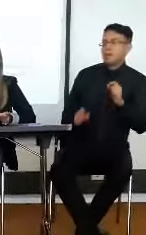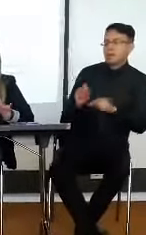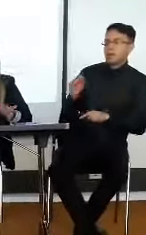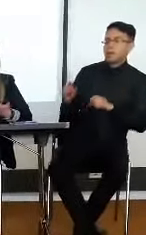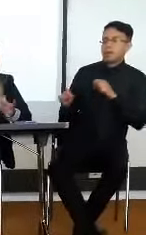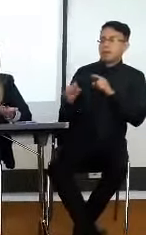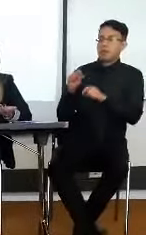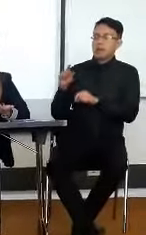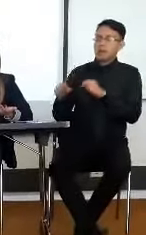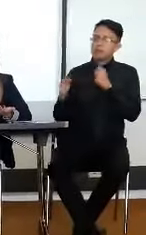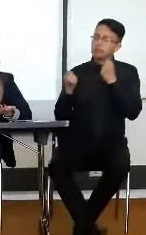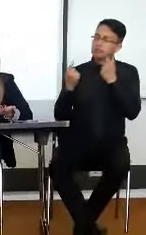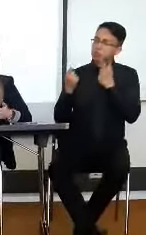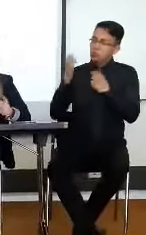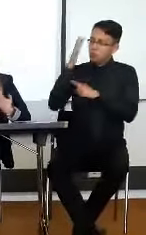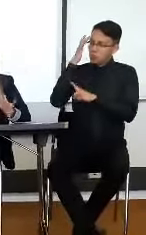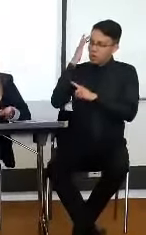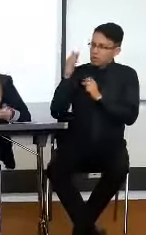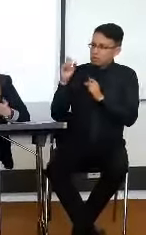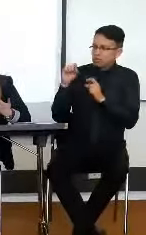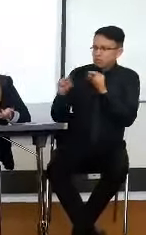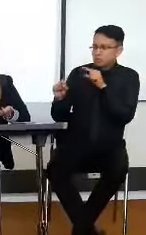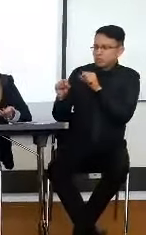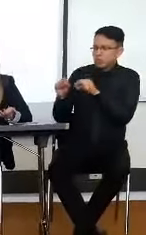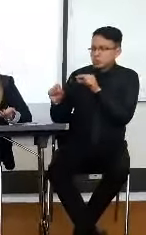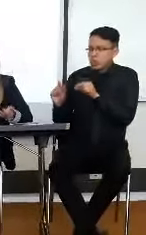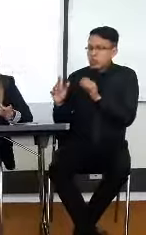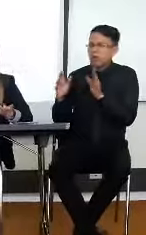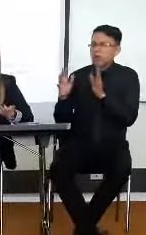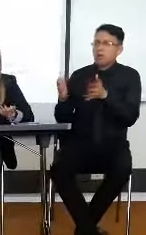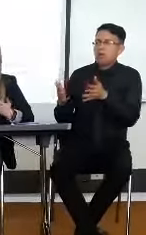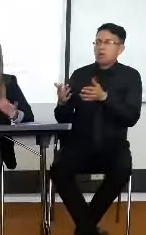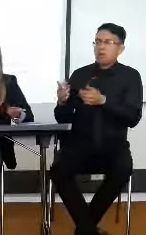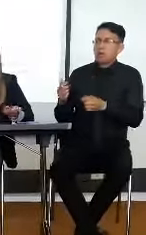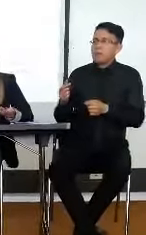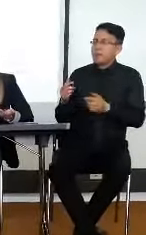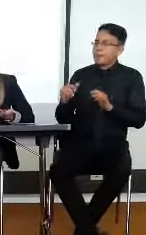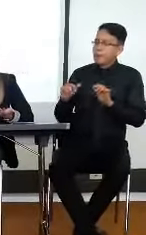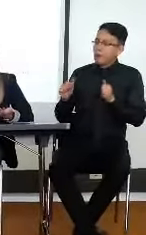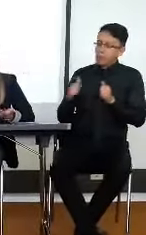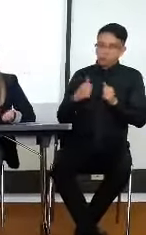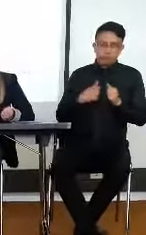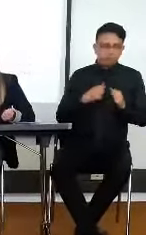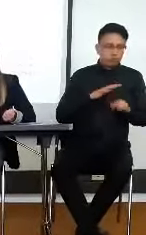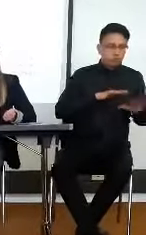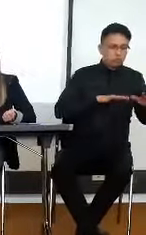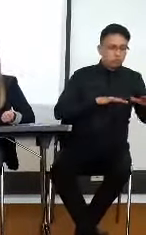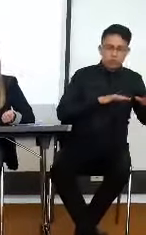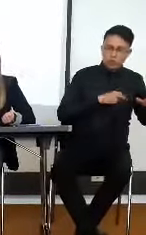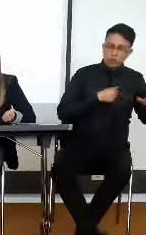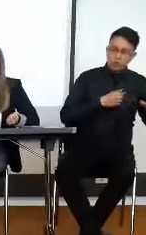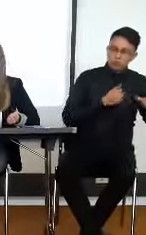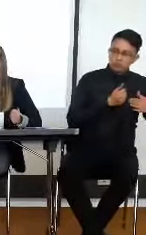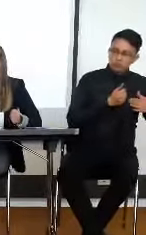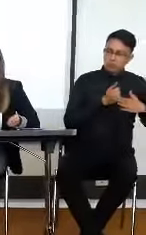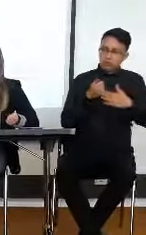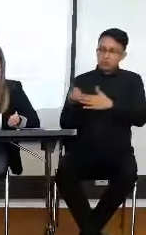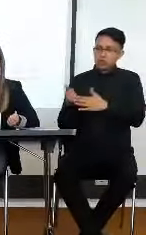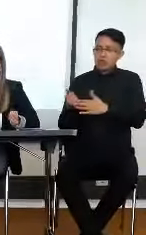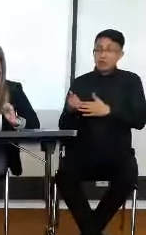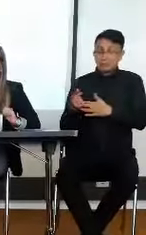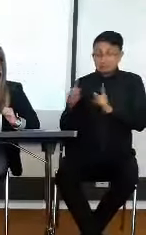y a esas preguntas y necesidades de las familias, a responderles y a mirar cómo intersectorialmente podemos apoyarnos para que esa no sea